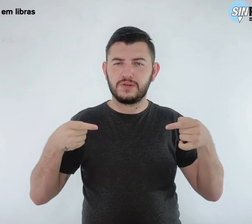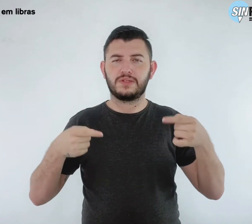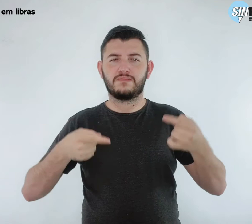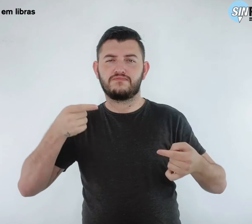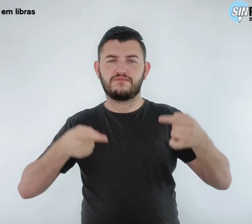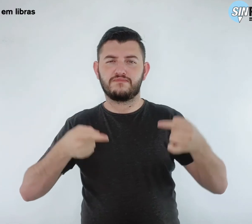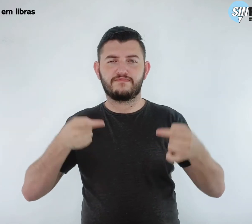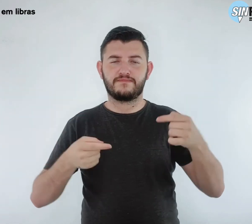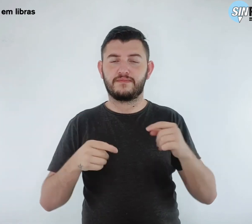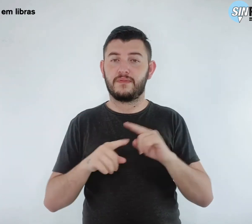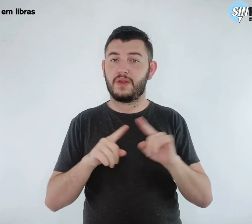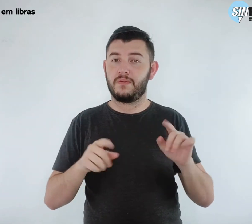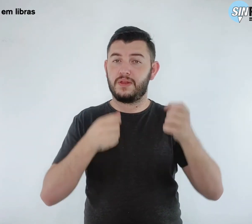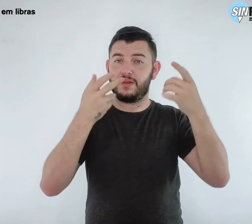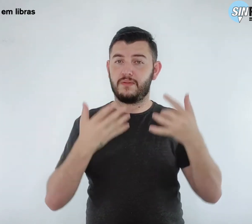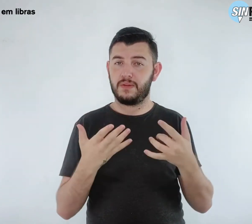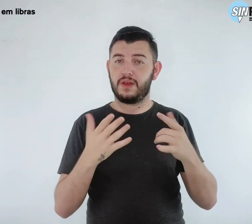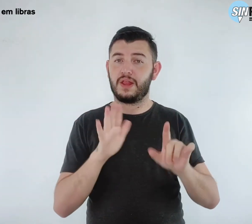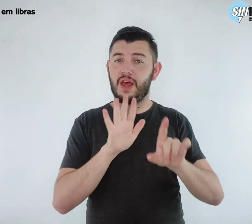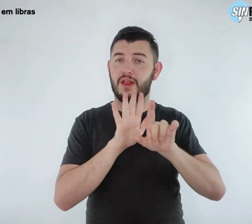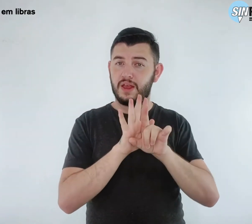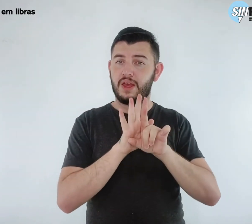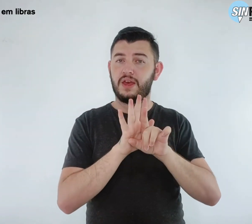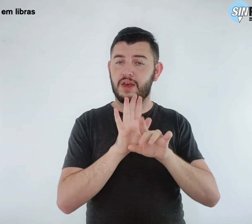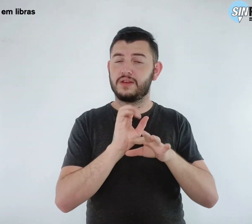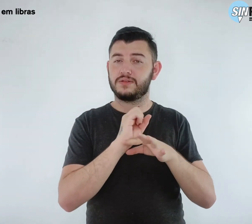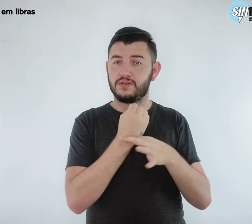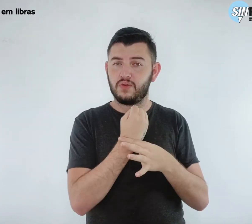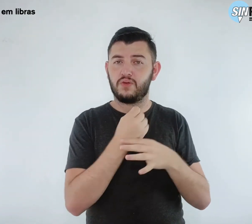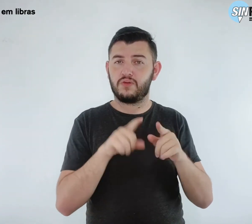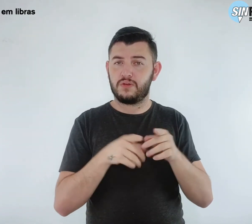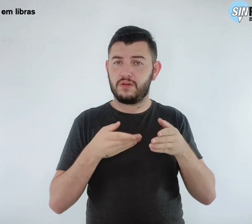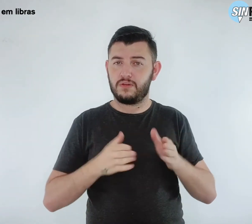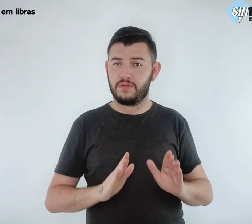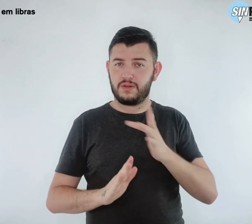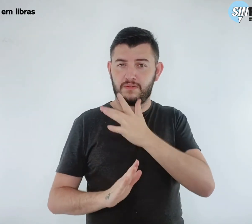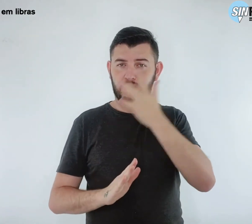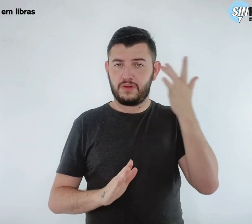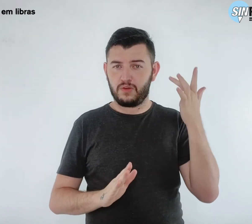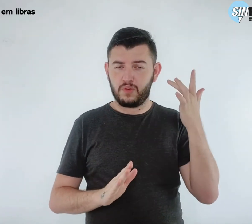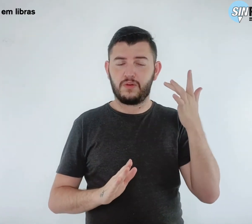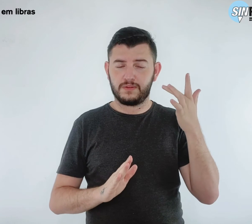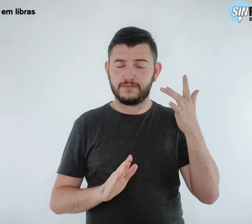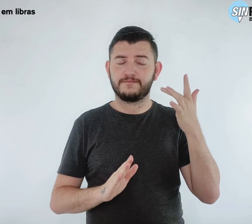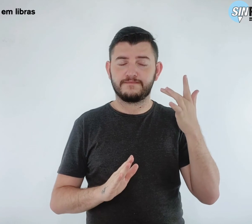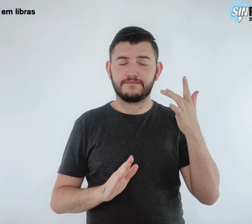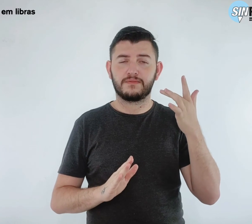Consagra-se em lei a ilegitimidade do nascimento escravo, como se pretende